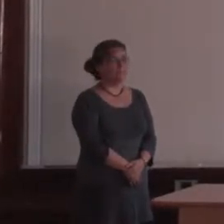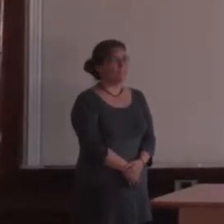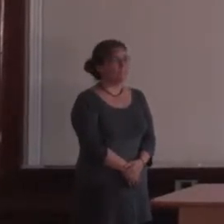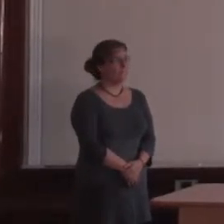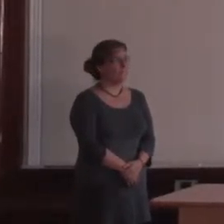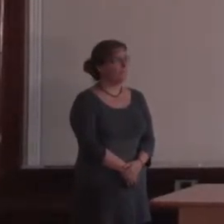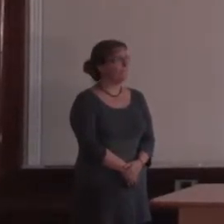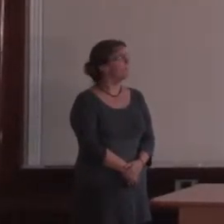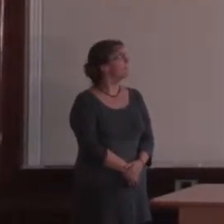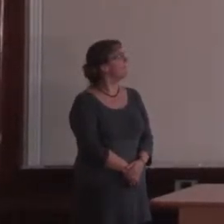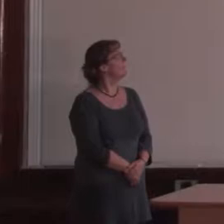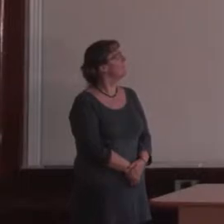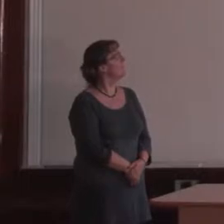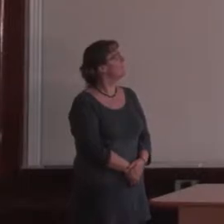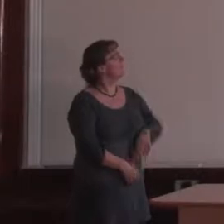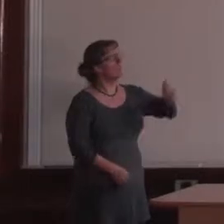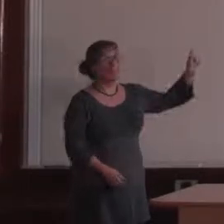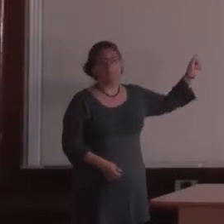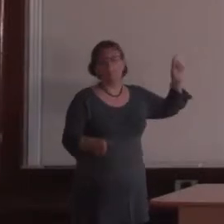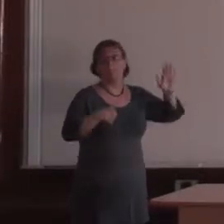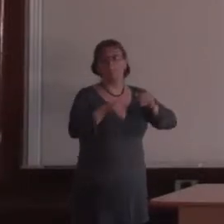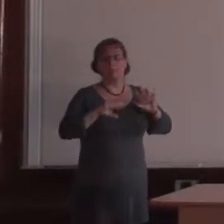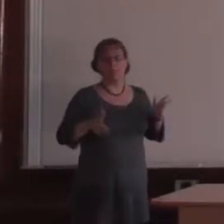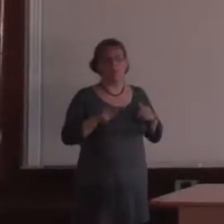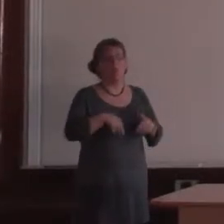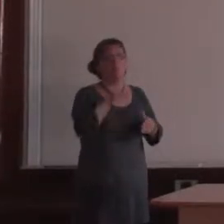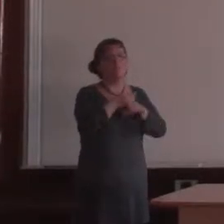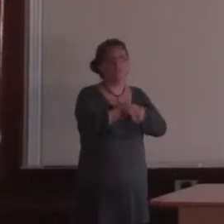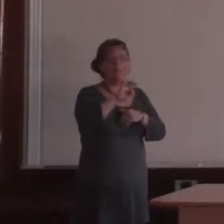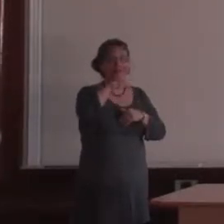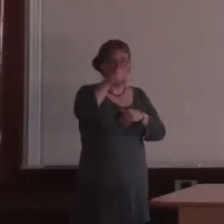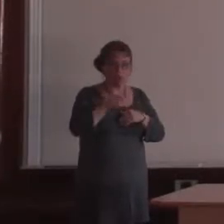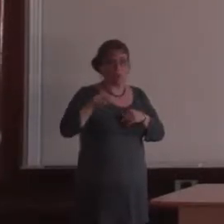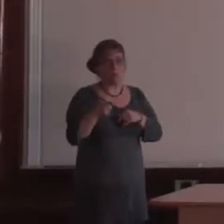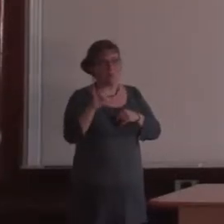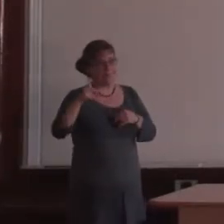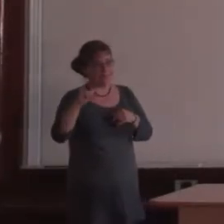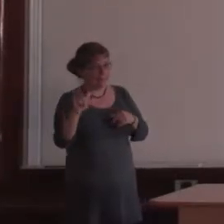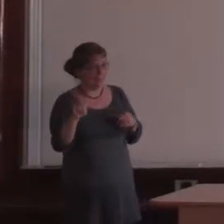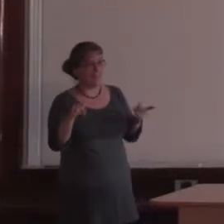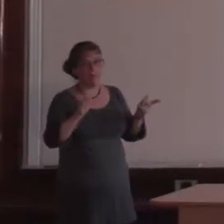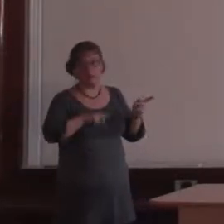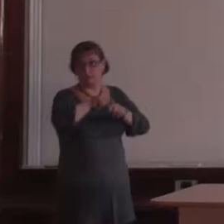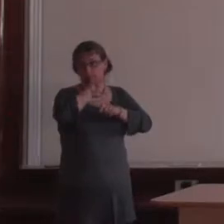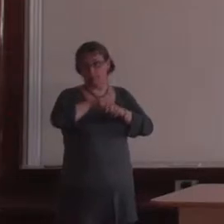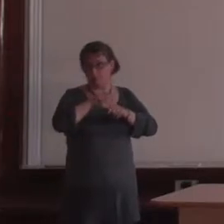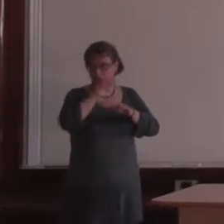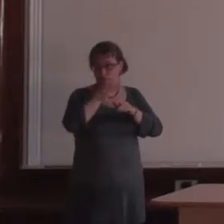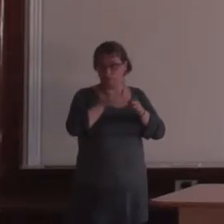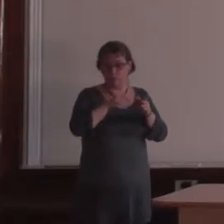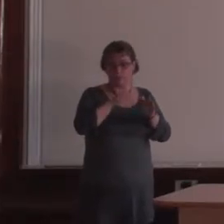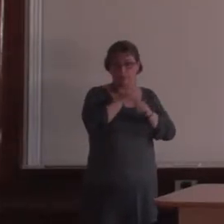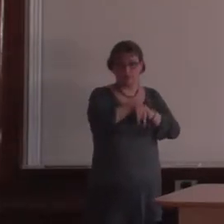Donc ça marche avec un petit fichier tox.ini. On peut mettre un petit fichier pytest.ini comme je montrais tout à l'heure. Ou bien on